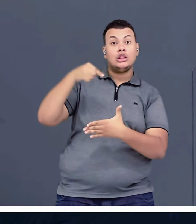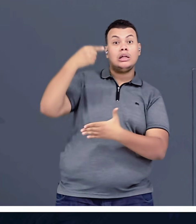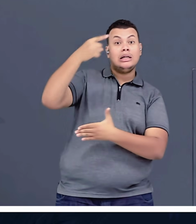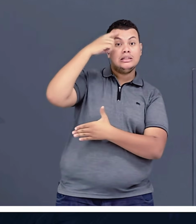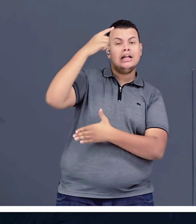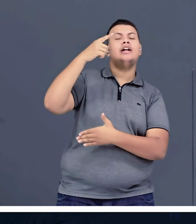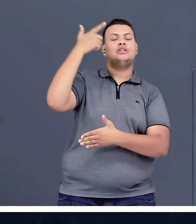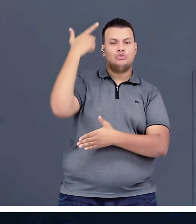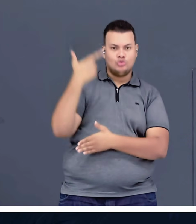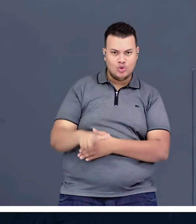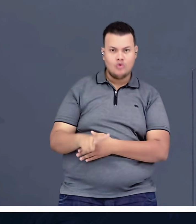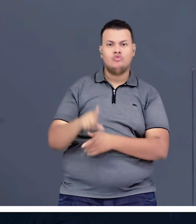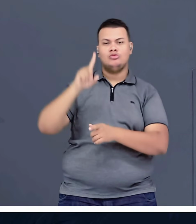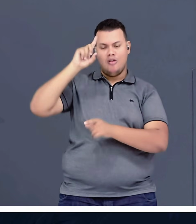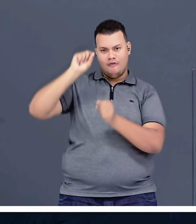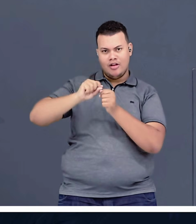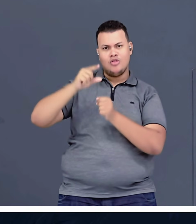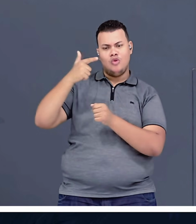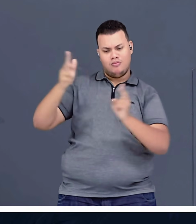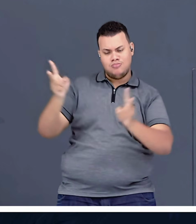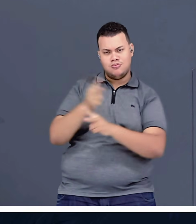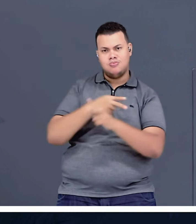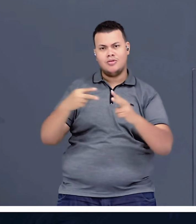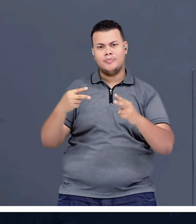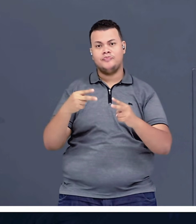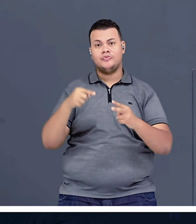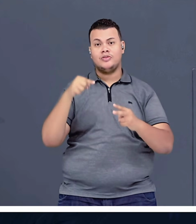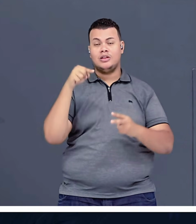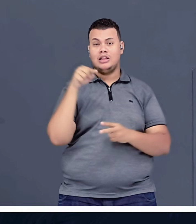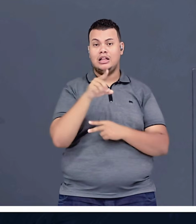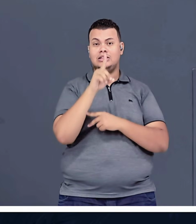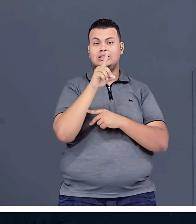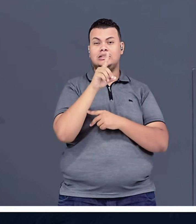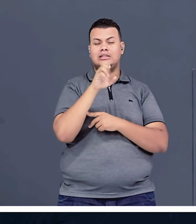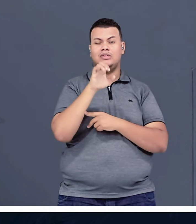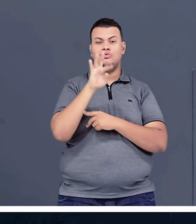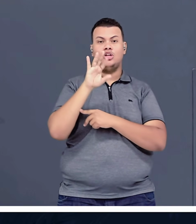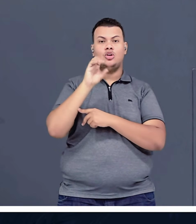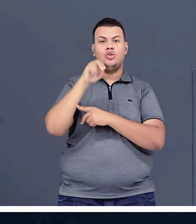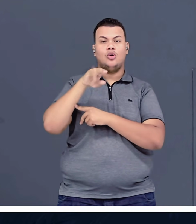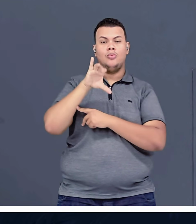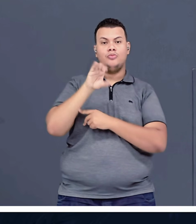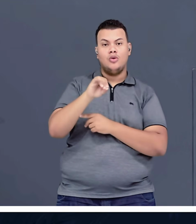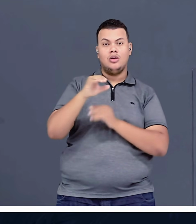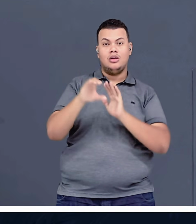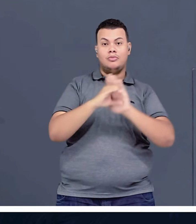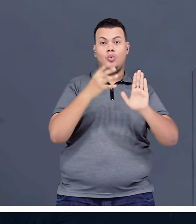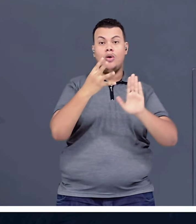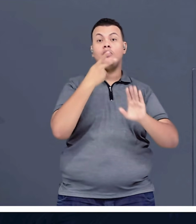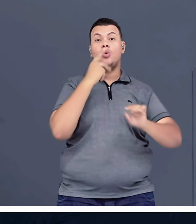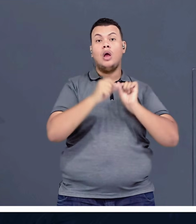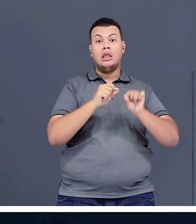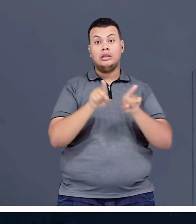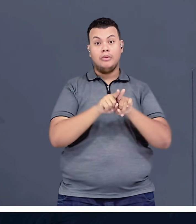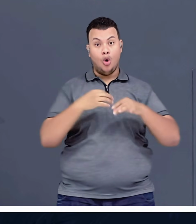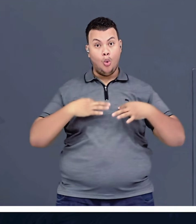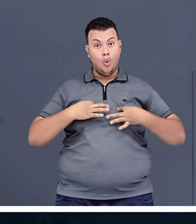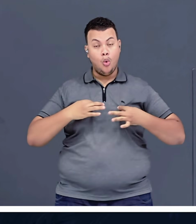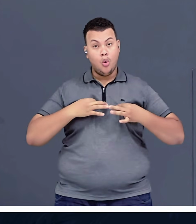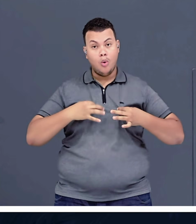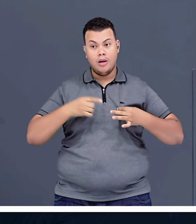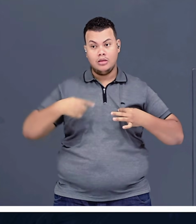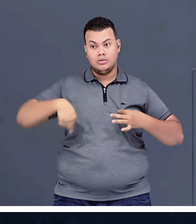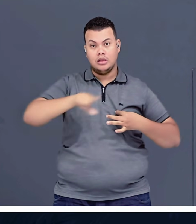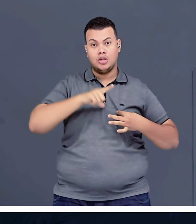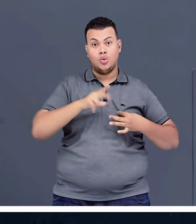novo. Pá! Deuteronômio capítulo 4, a palavra diz que até a roupa deles A roupa que